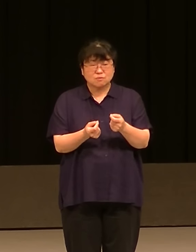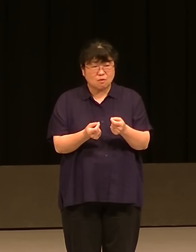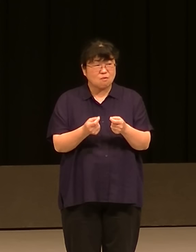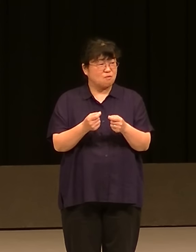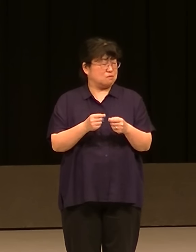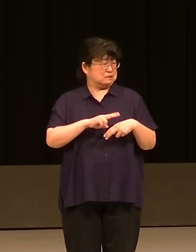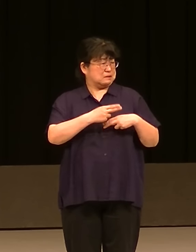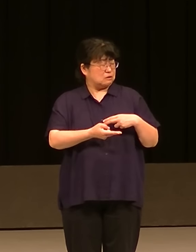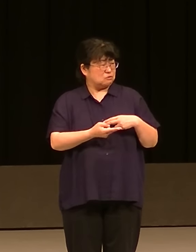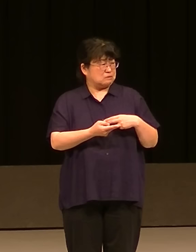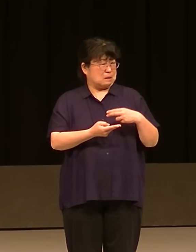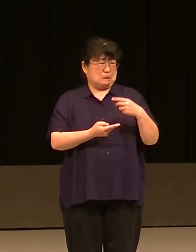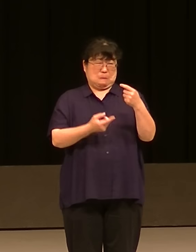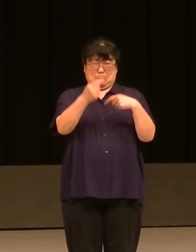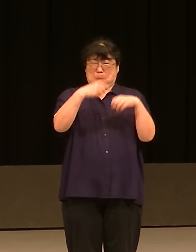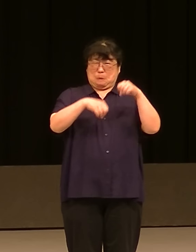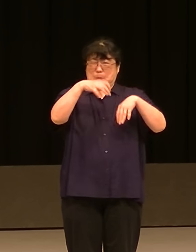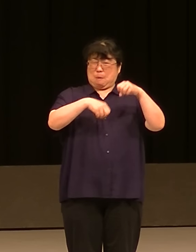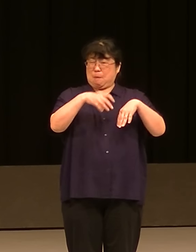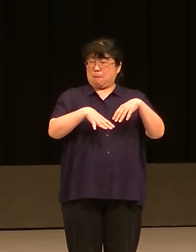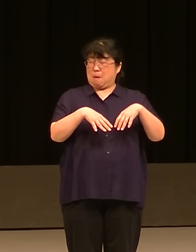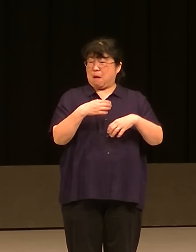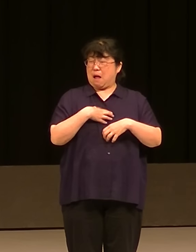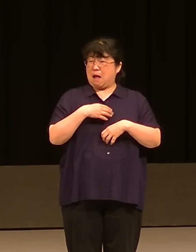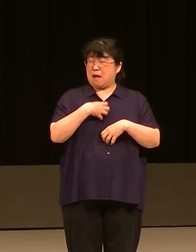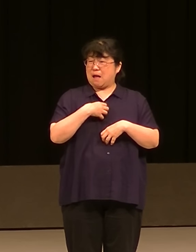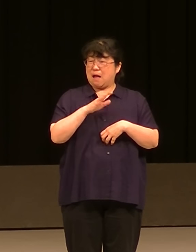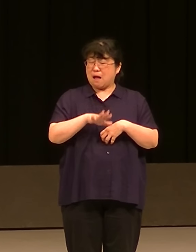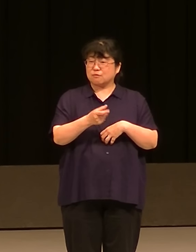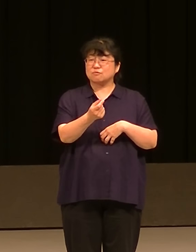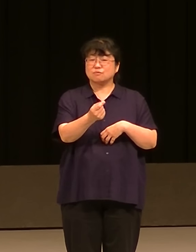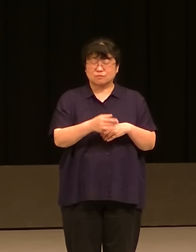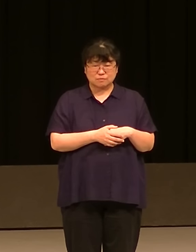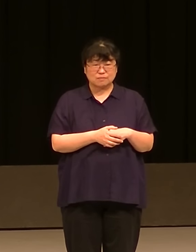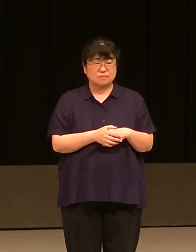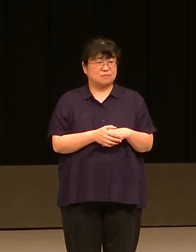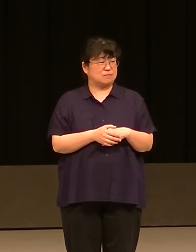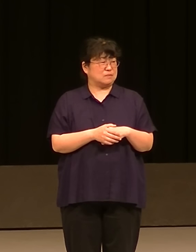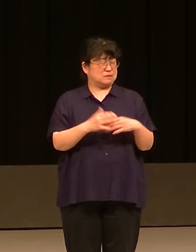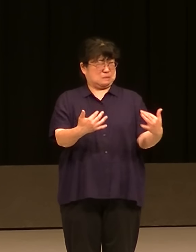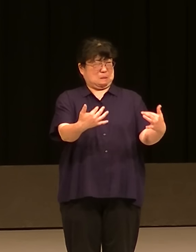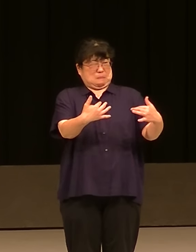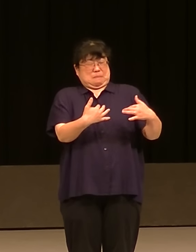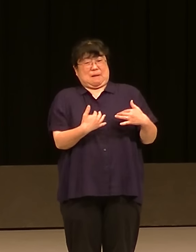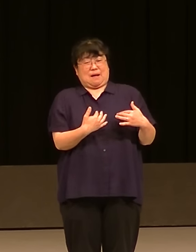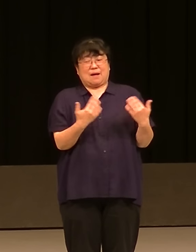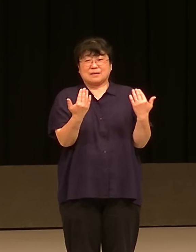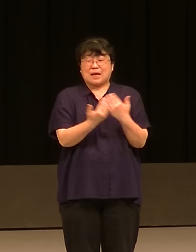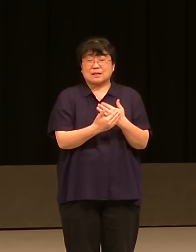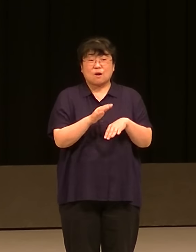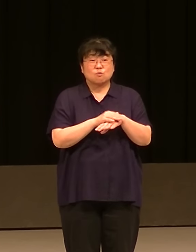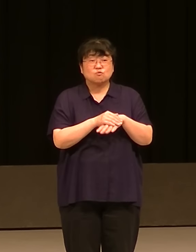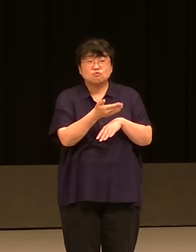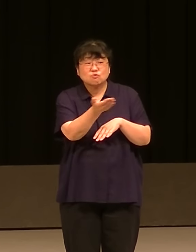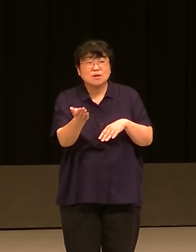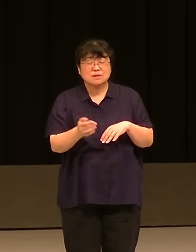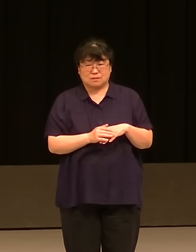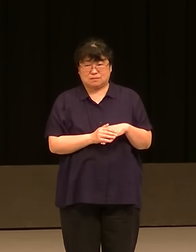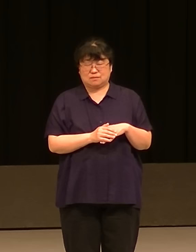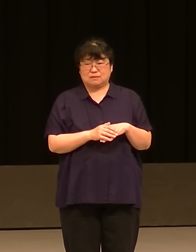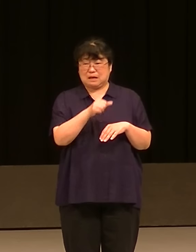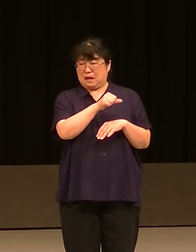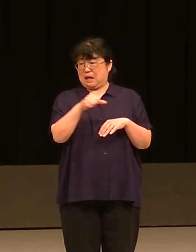からボンボンミサイルが飛んでくるじゃないですか、ウクライナみたいに流れ込まれたりしたら、どうするんですか、ア